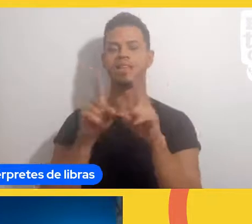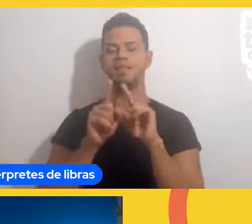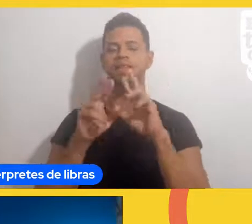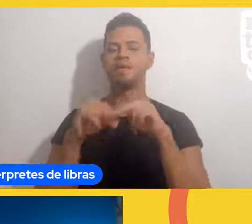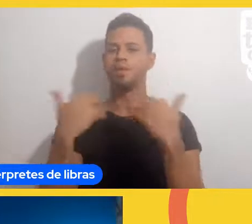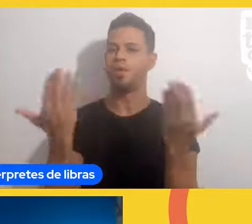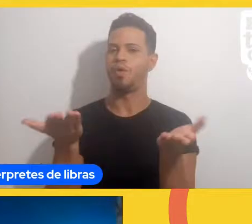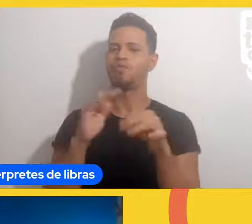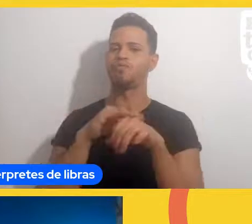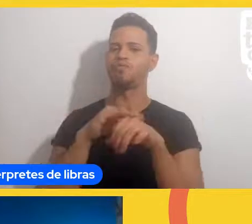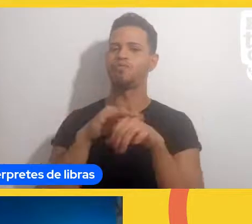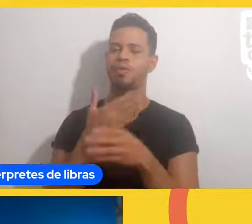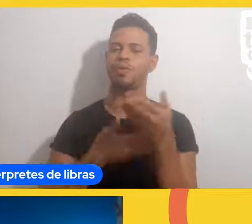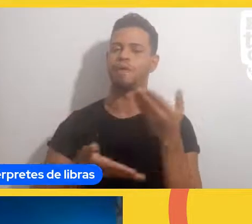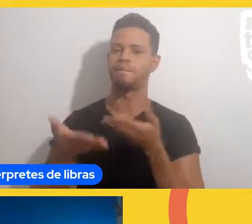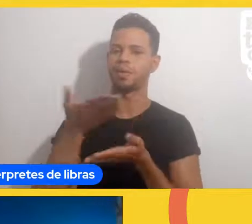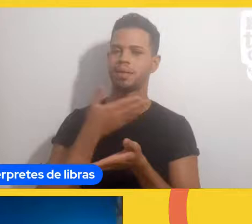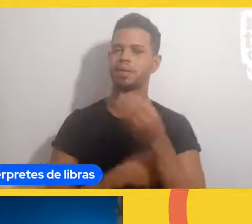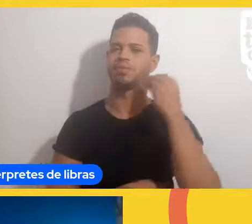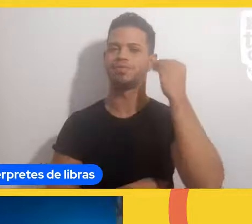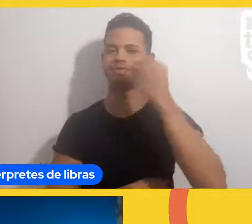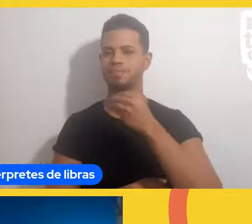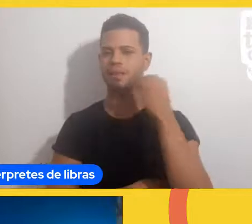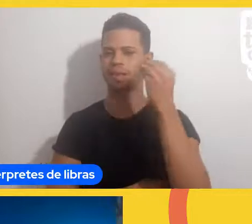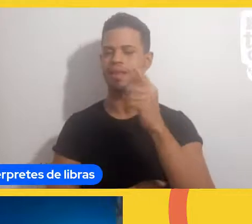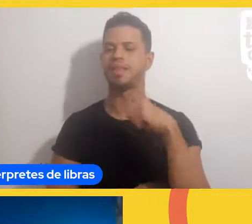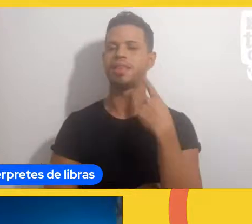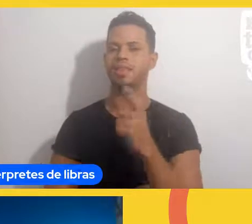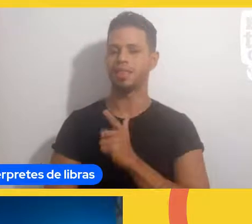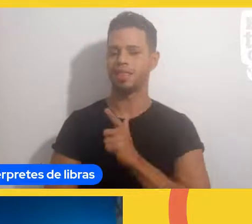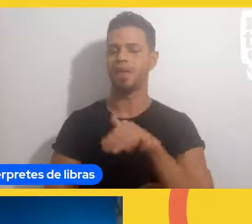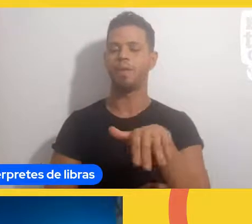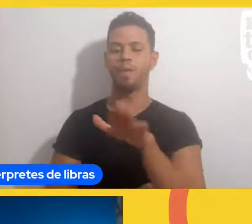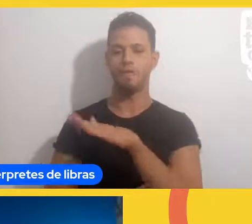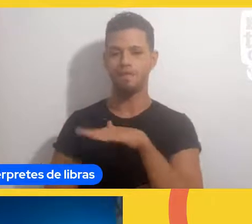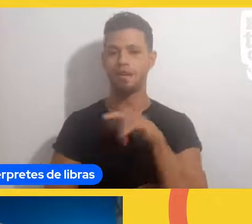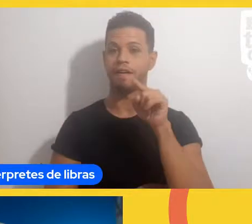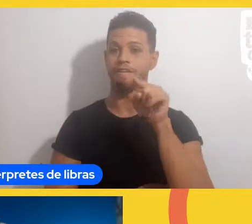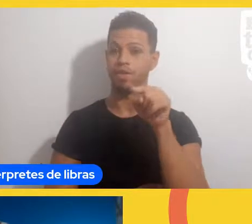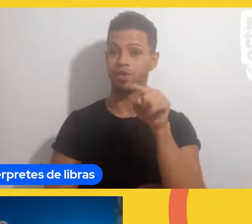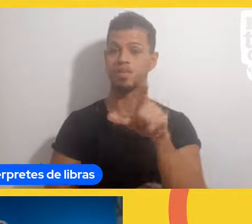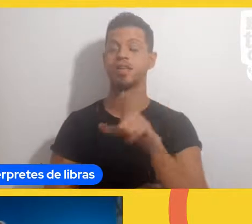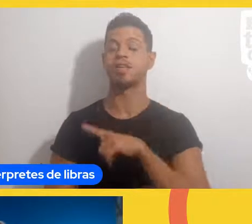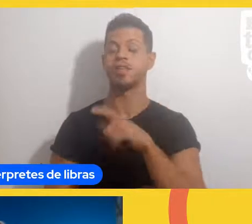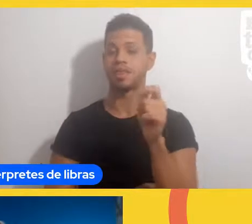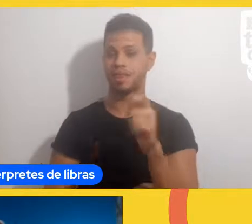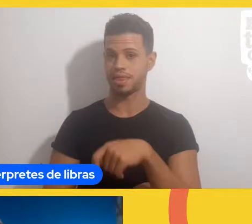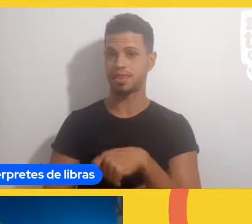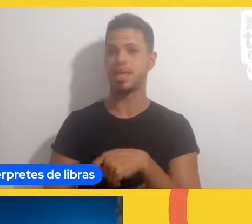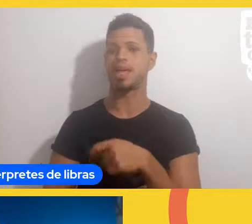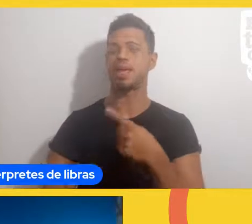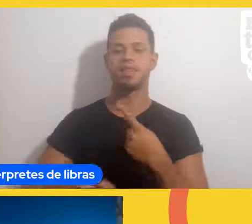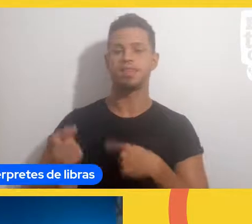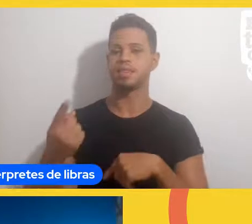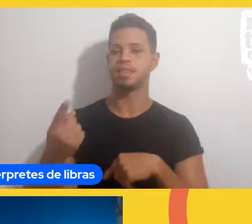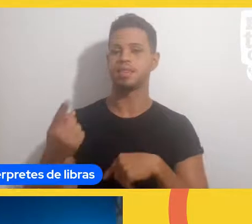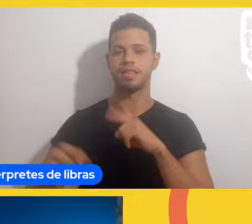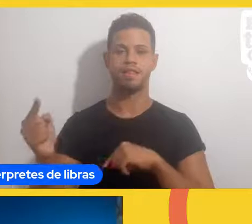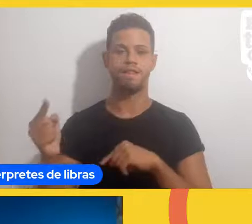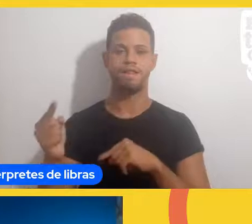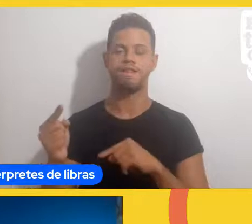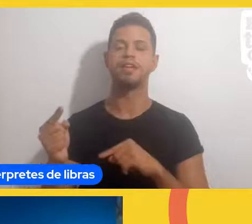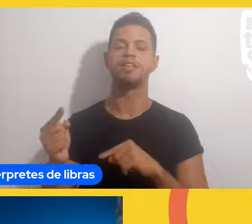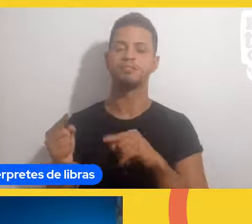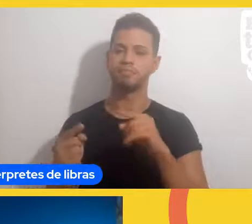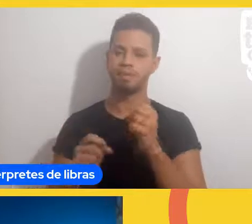partilhando dessas experiências que a gente tem com a infância, né? Principalmente você que vem desenvolvendo esse caminho aí já há